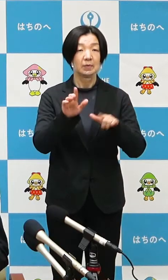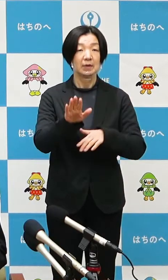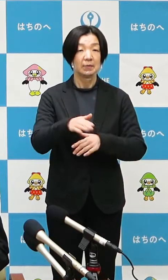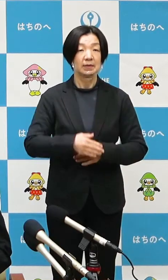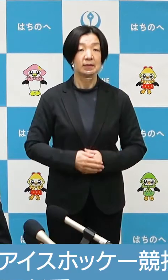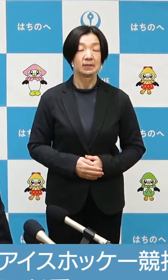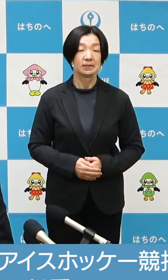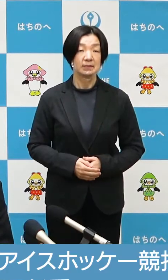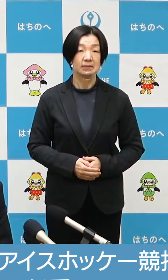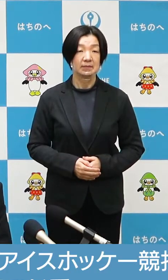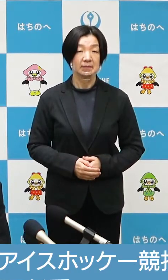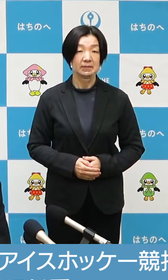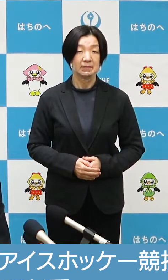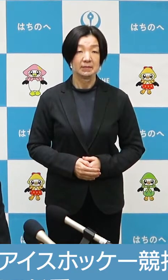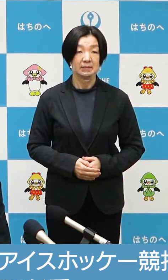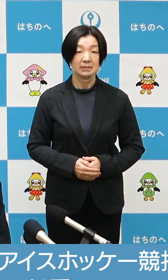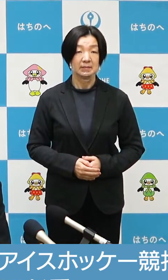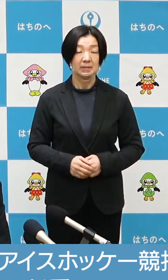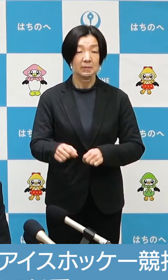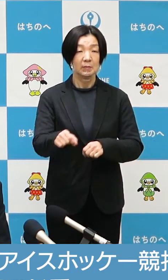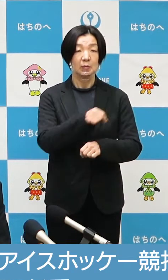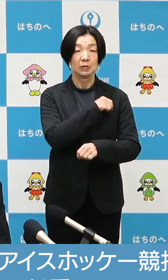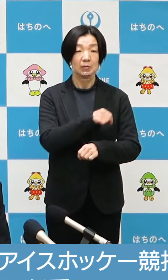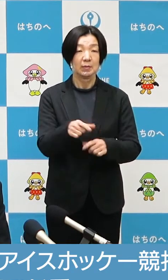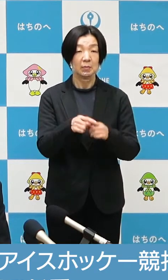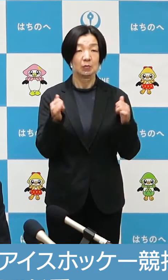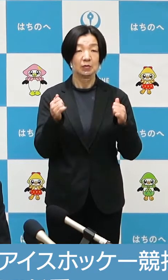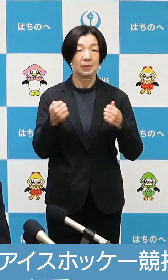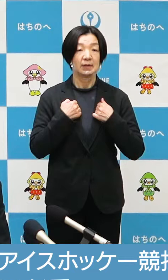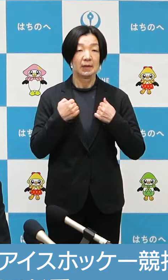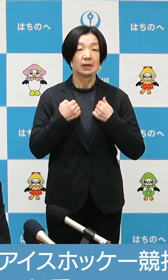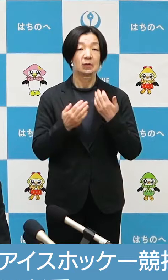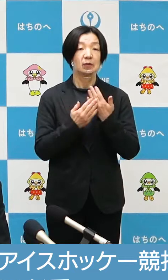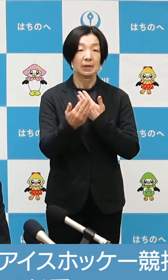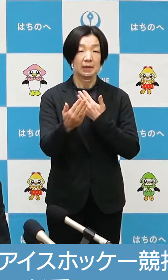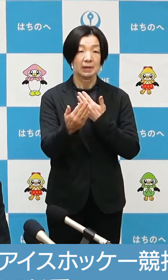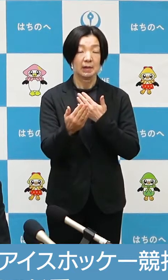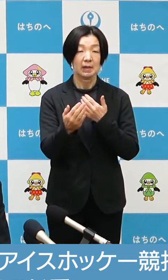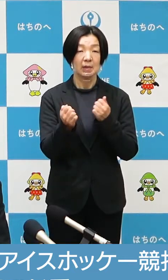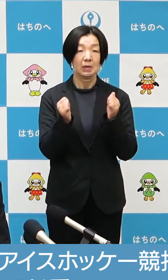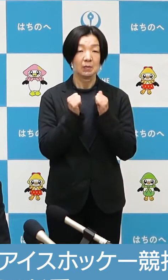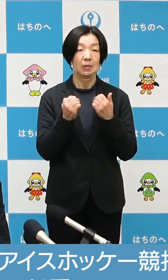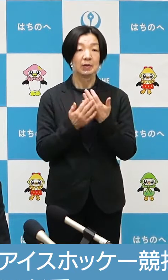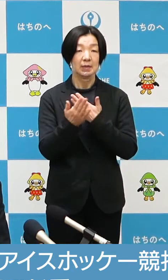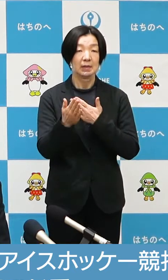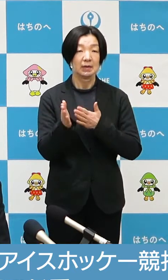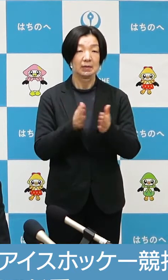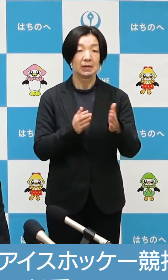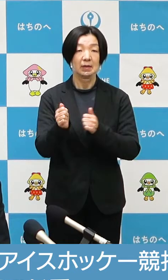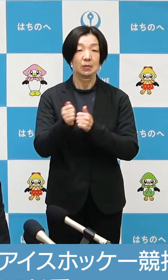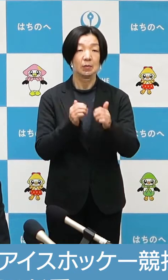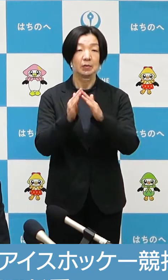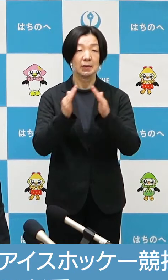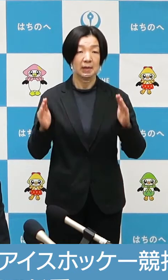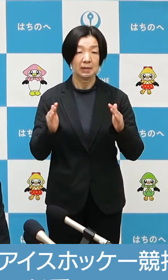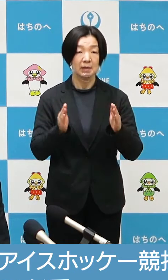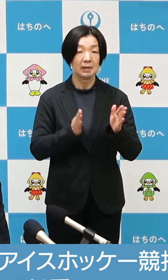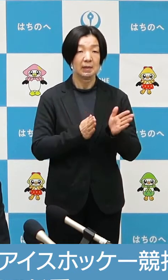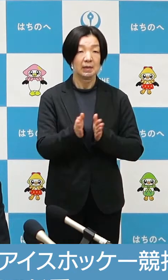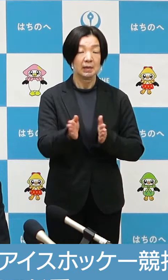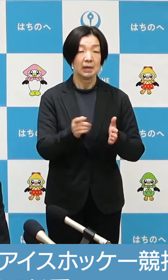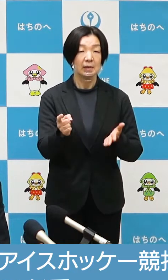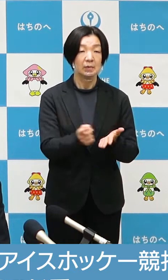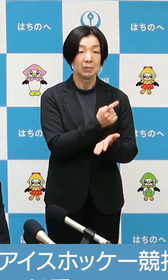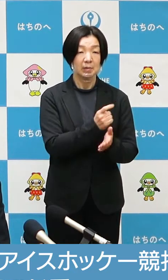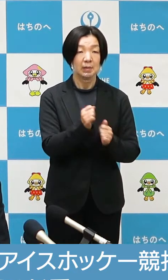ます初めに特別国民体育大会後期大会スケート協議会アイス